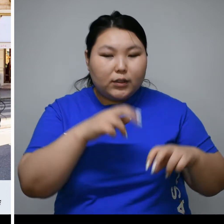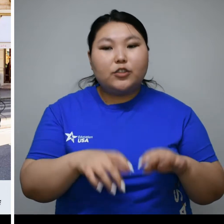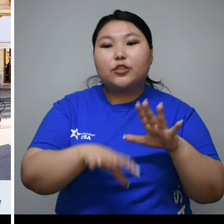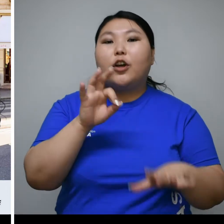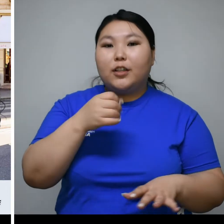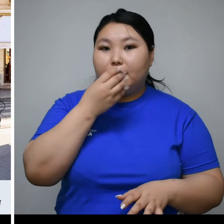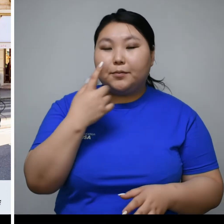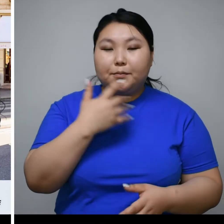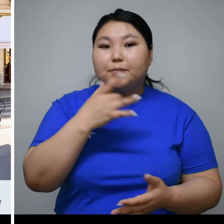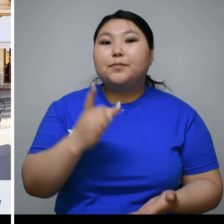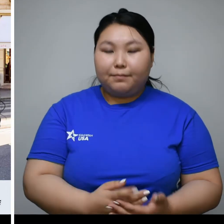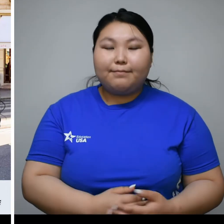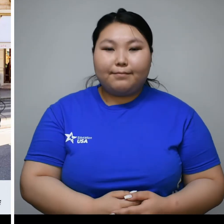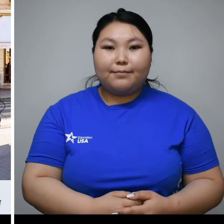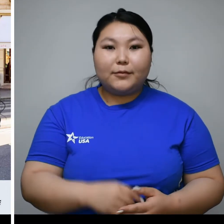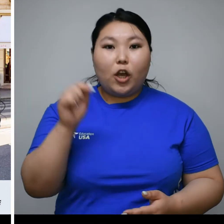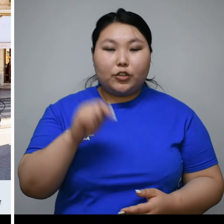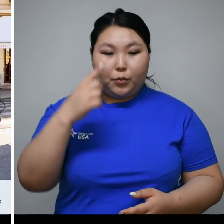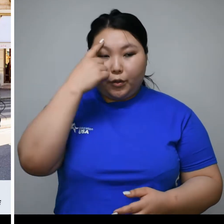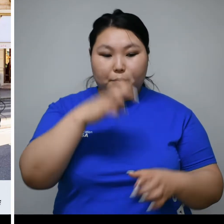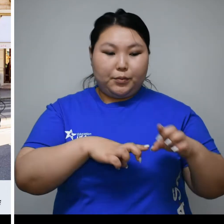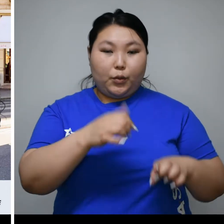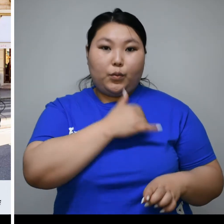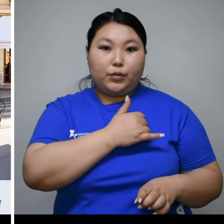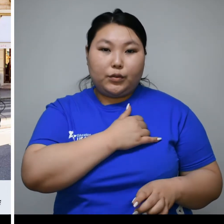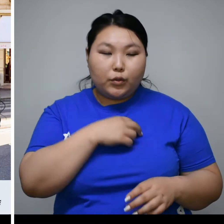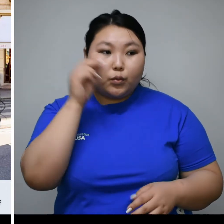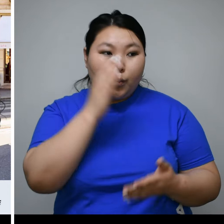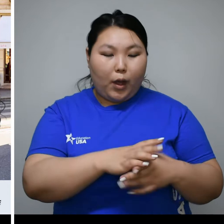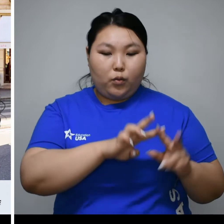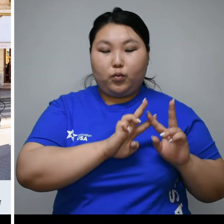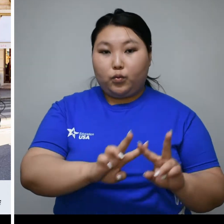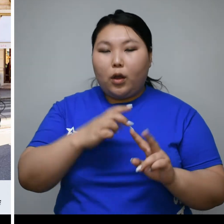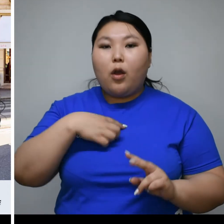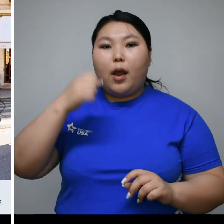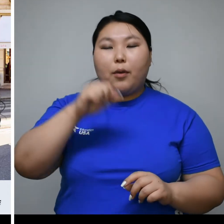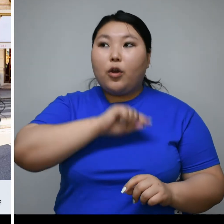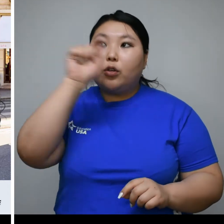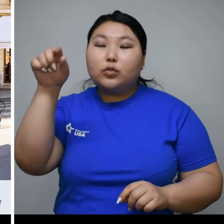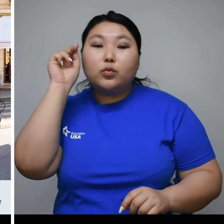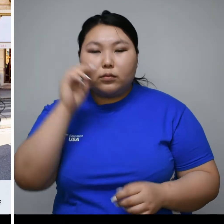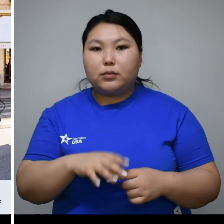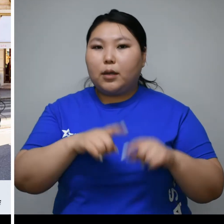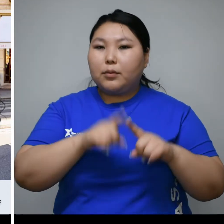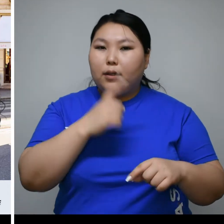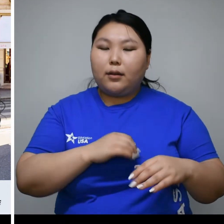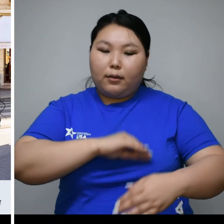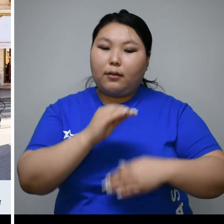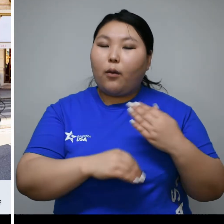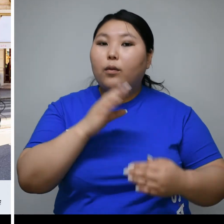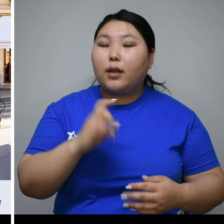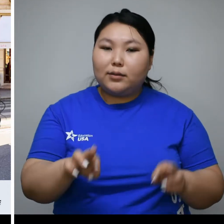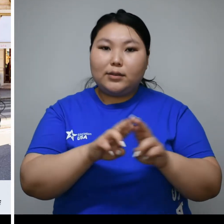байгаа сонгорой гэж хэлмээр байна. Одоо Монгол бизнесийн удирдлагаар сурж байгаад үргэлжлүүлээд Америкт очиод сурахад ер нь ямар нэгэн давуу